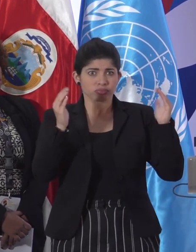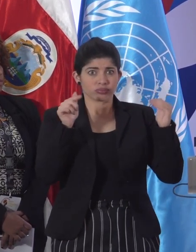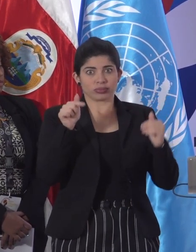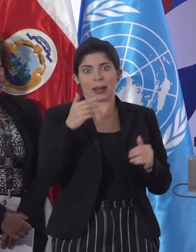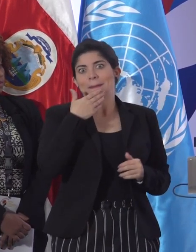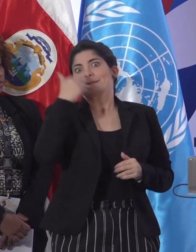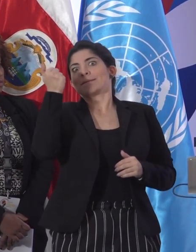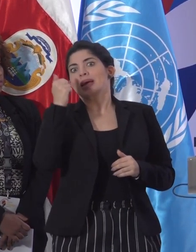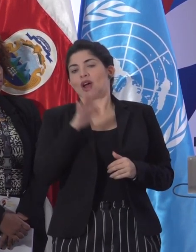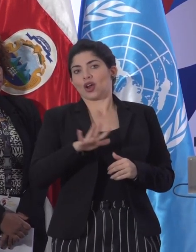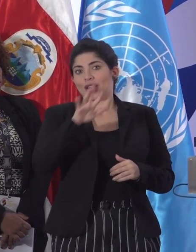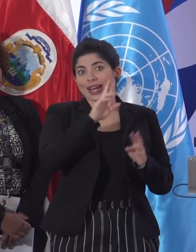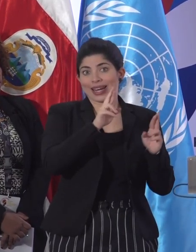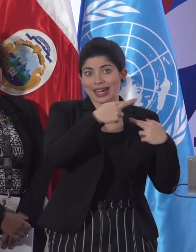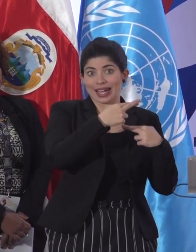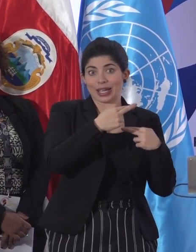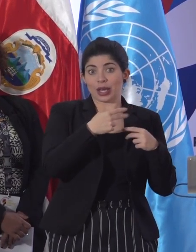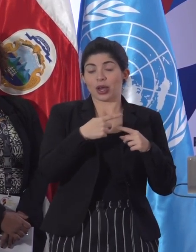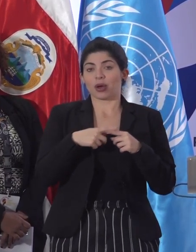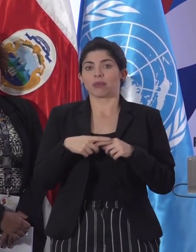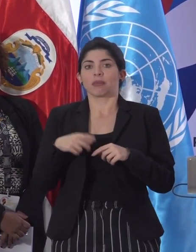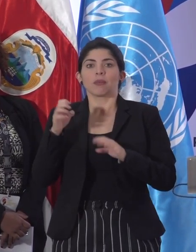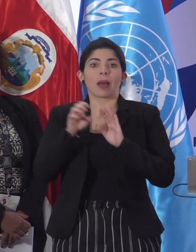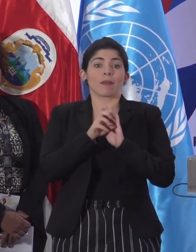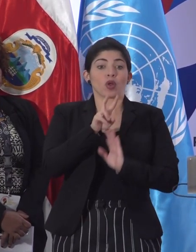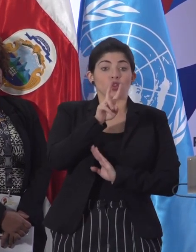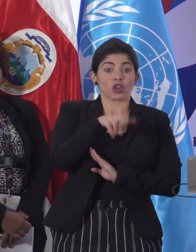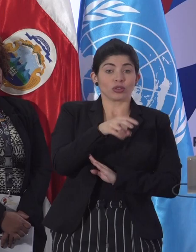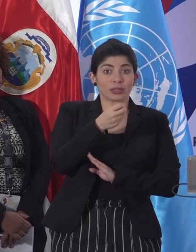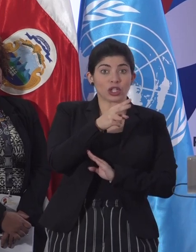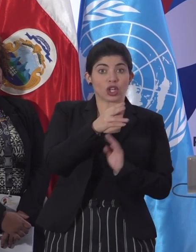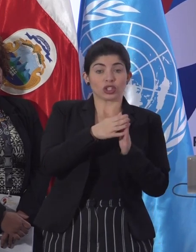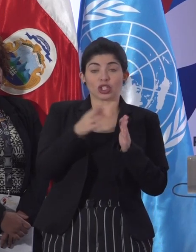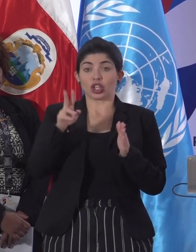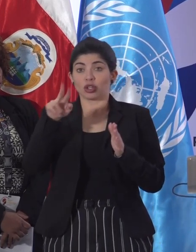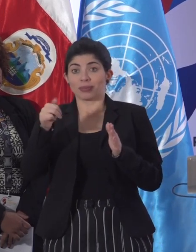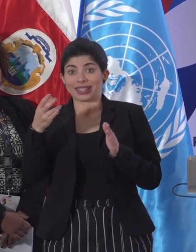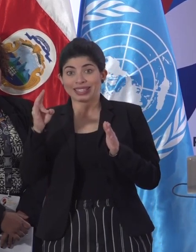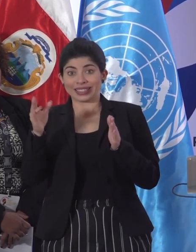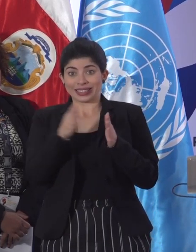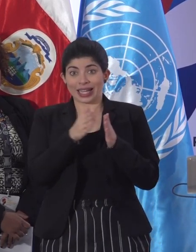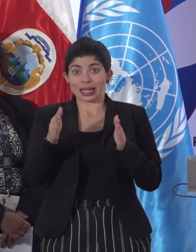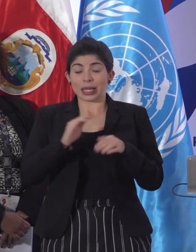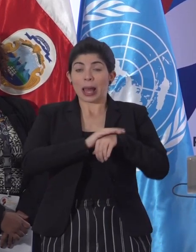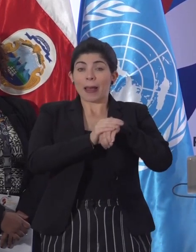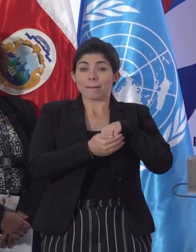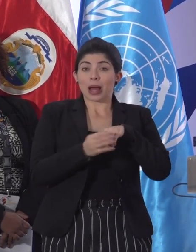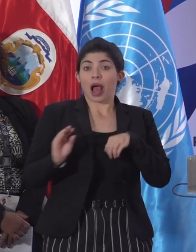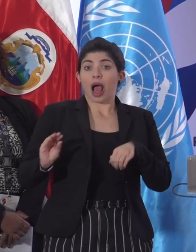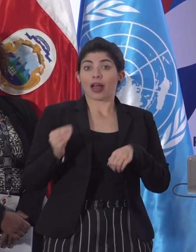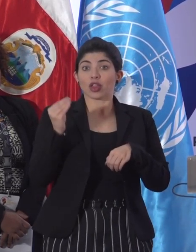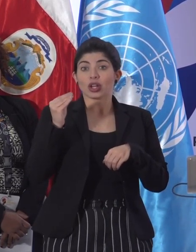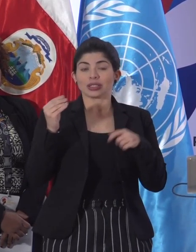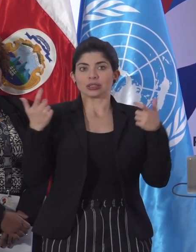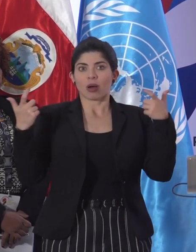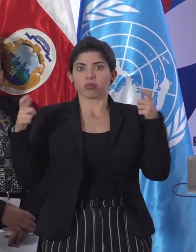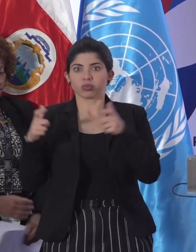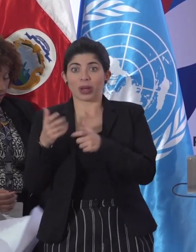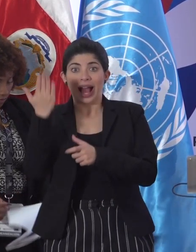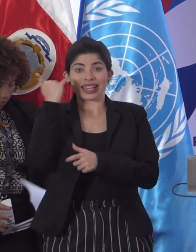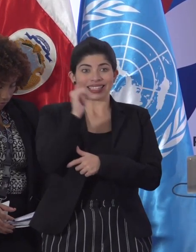los mejores de la región, mientras entre el 2012 y el 2017 el embarazo adolescente se redujo